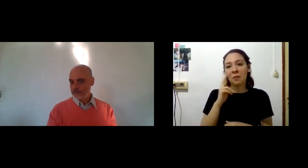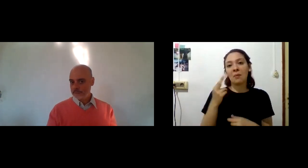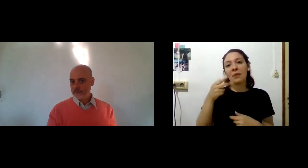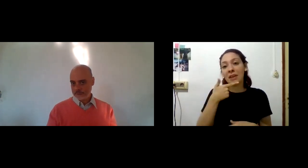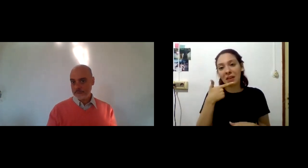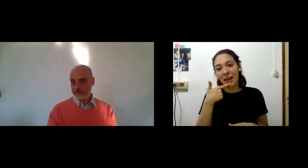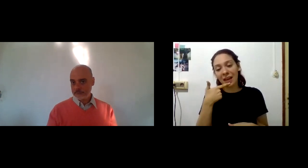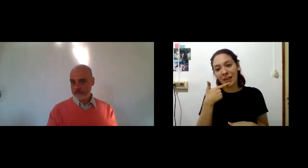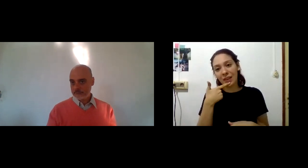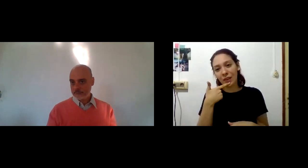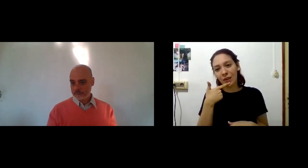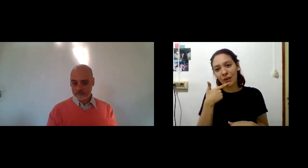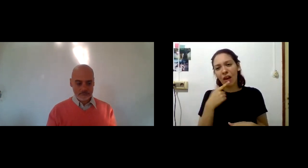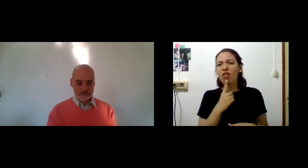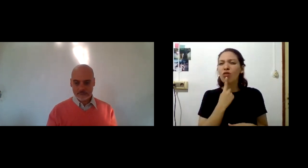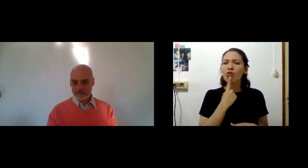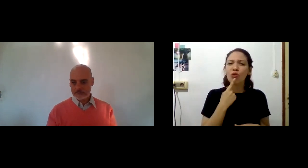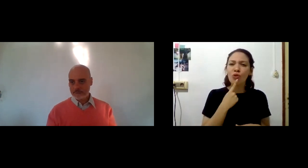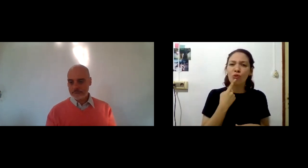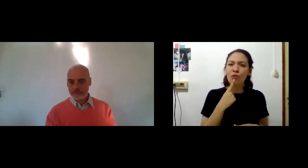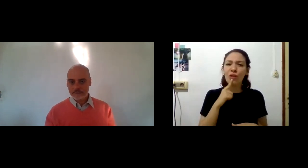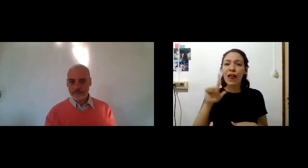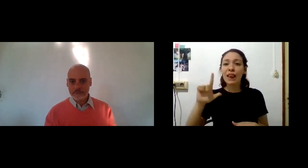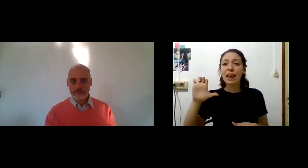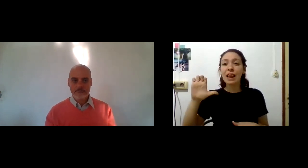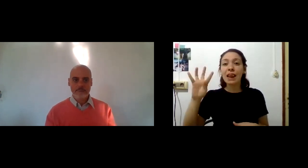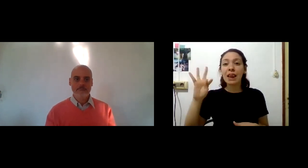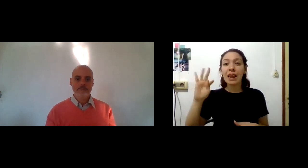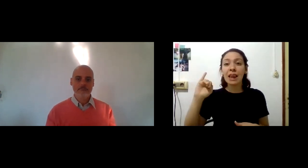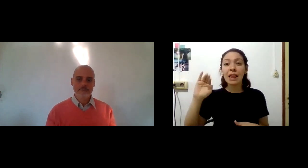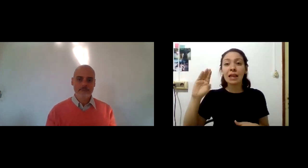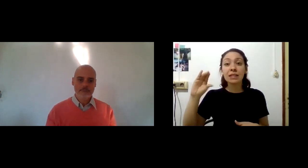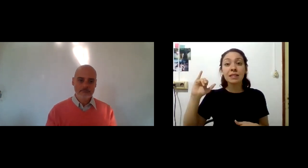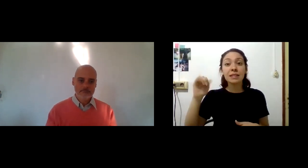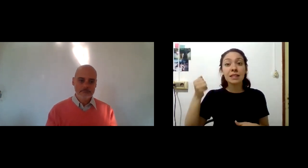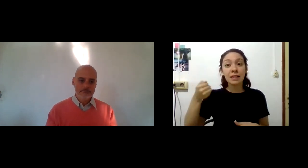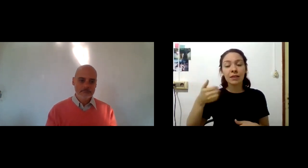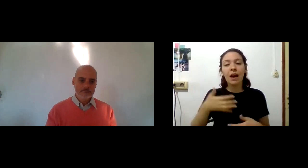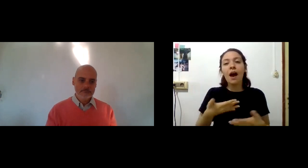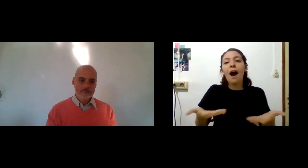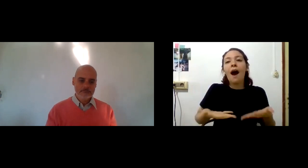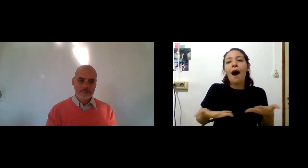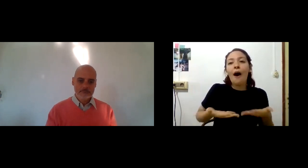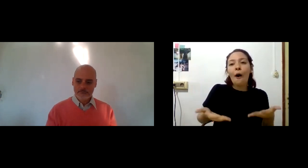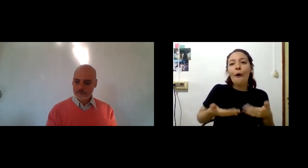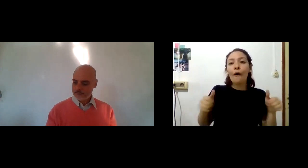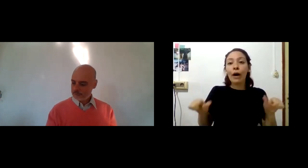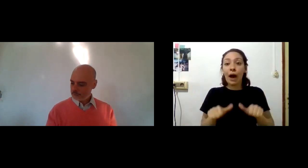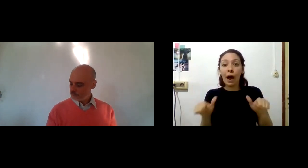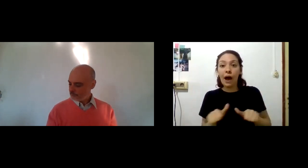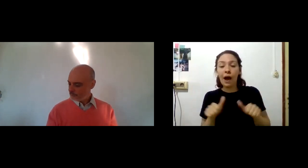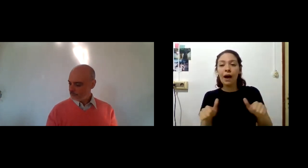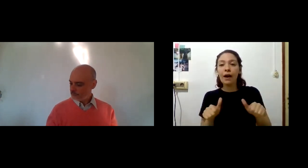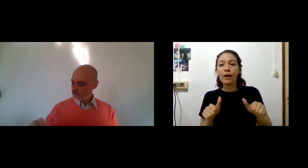Leonardo. Yo obviamente yo recurso al CEO a algunas asignaturas. Yo tengo un correo en